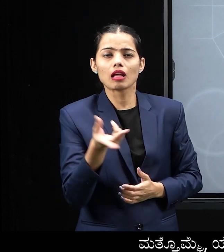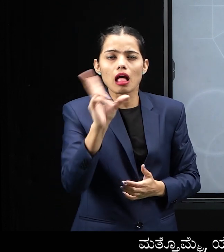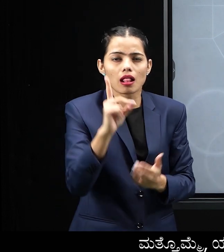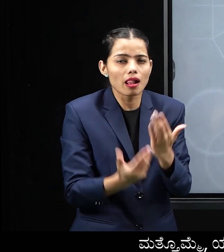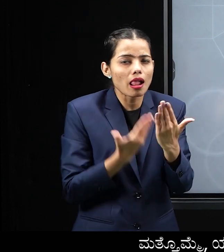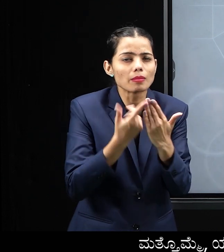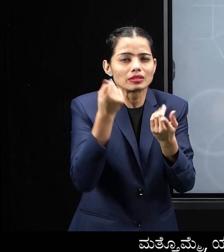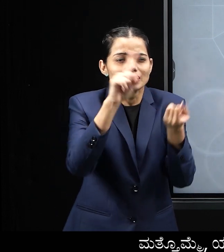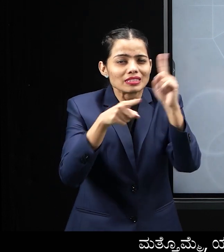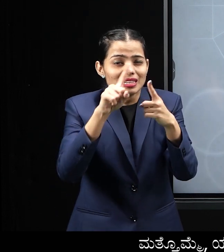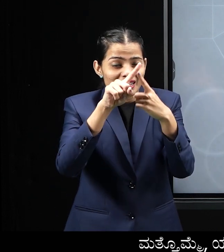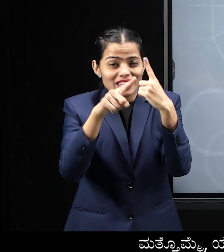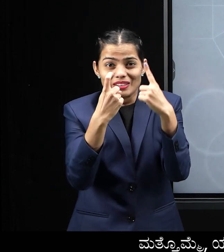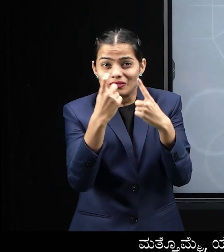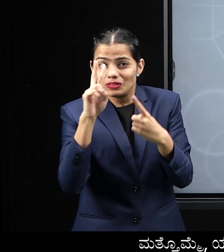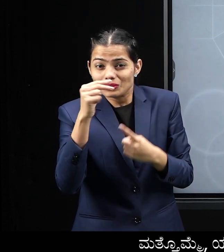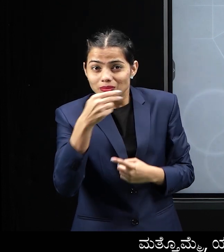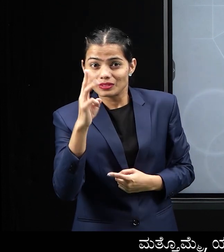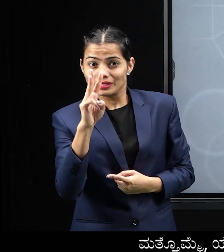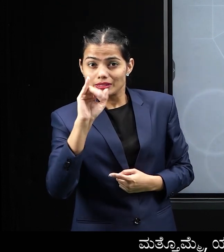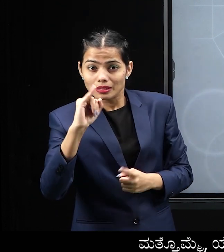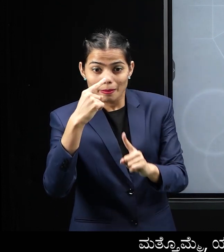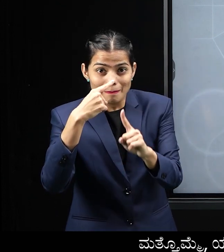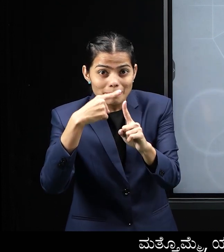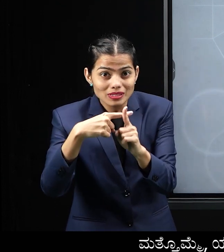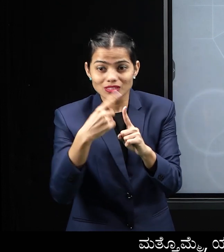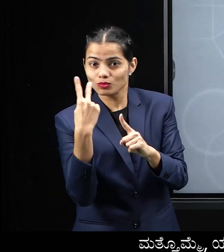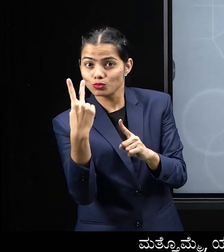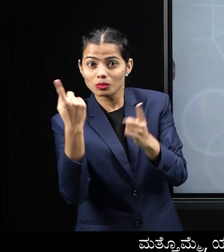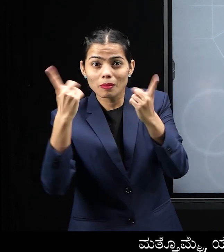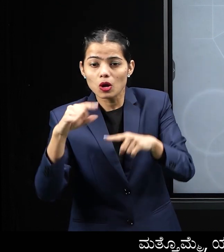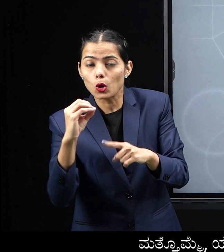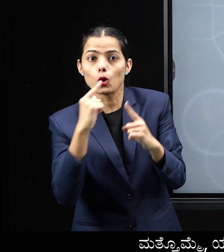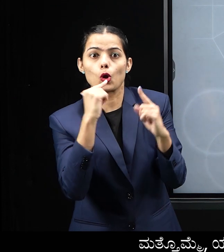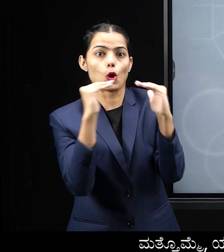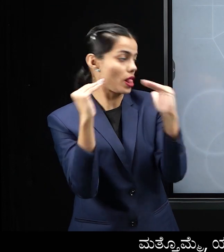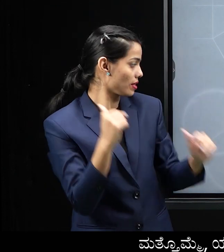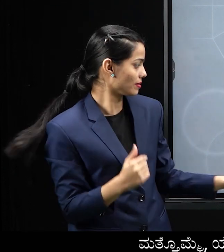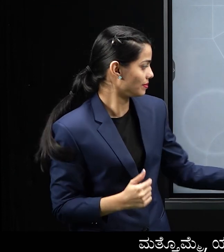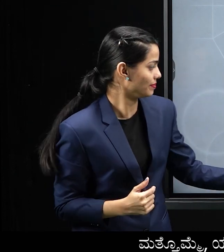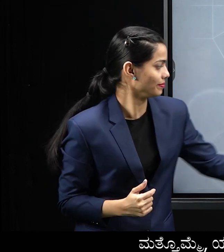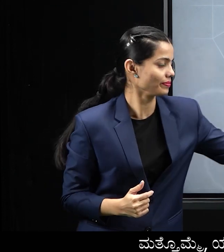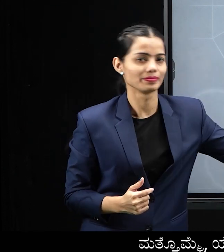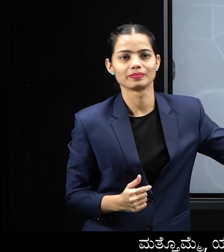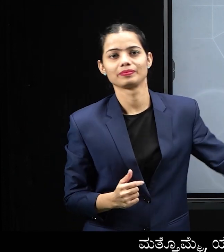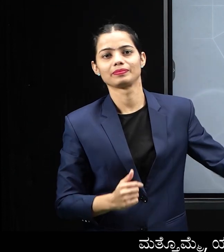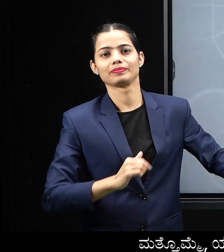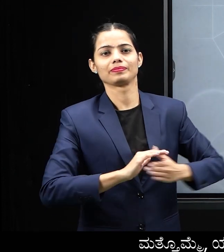ಮತ್ತೊಮ್ಮೆ ಯೂಕ್ಲಿಡ್ನ ವಿಭಾಗ ಅಲ್ಗಾರಿದಮ್ 72 36 ಇಂಟು 2 ಪ್ಲಸ್ 0